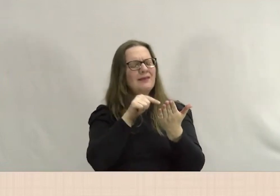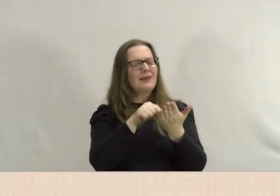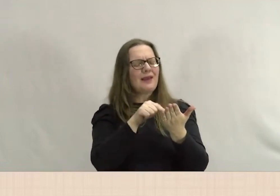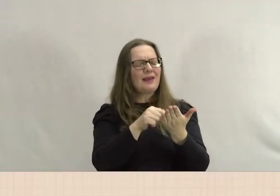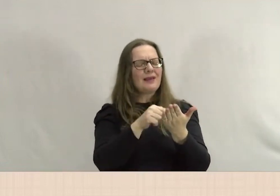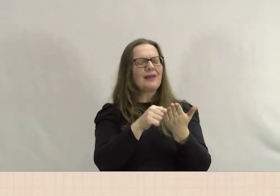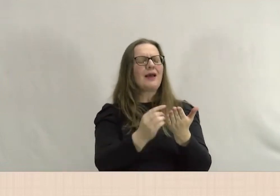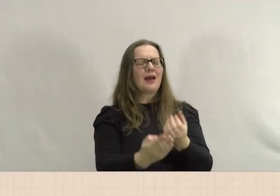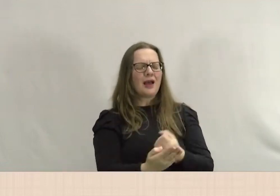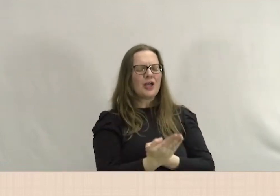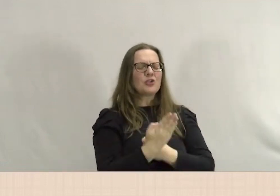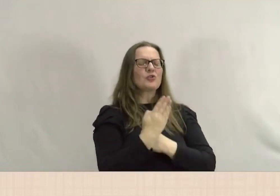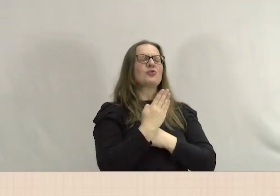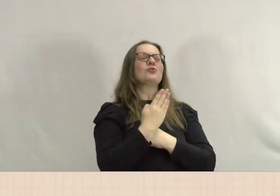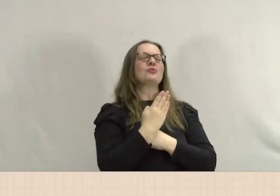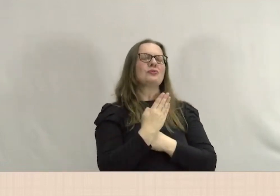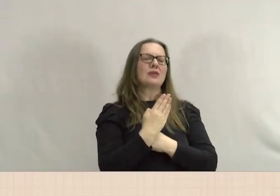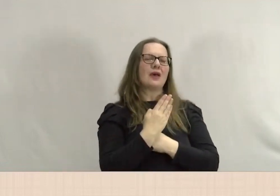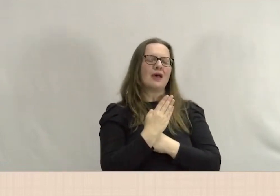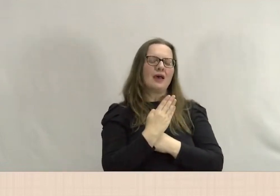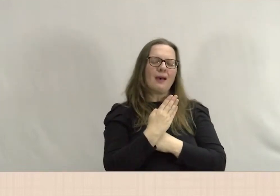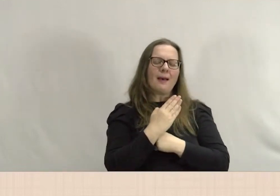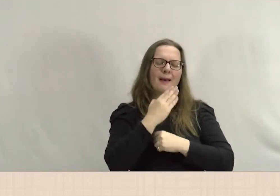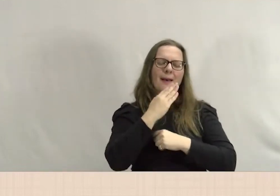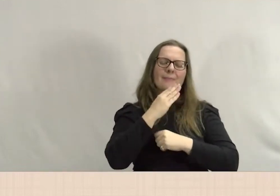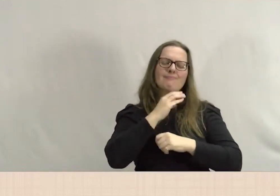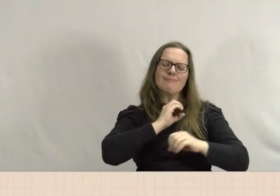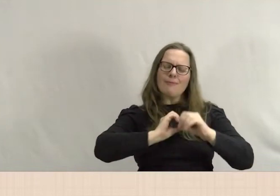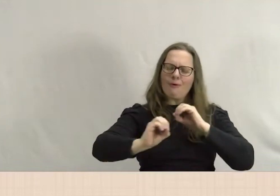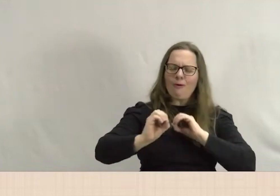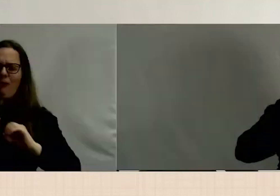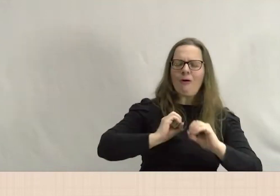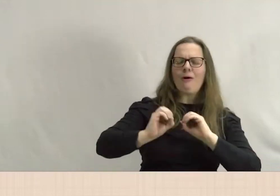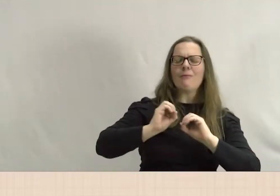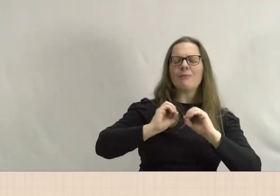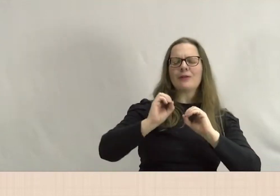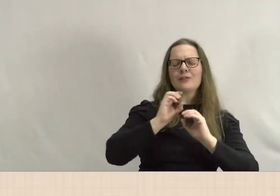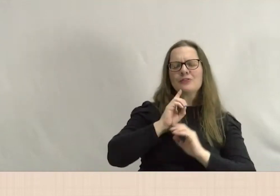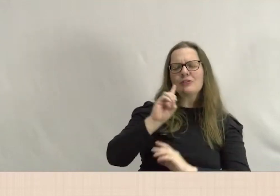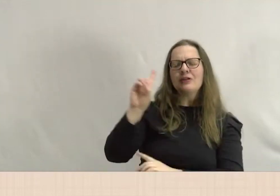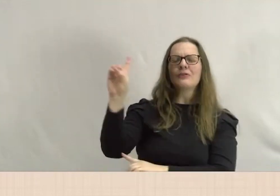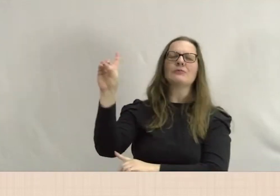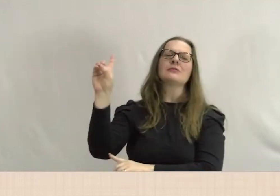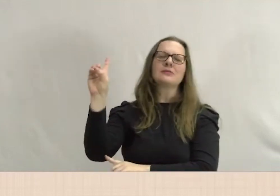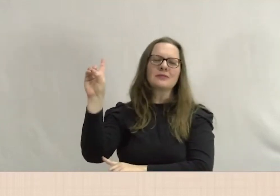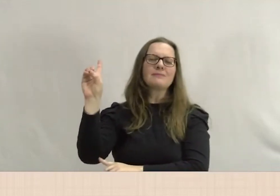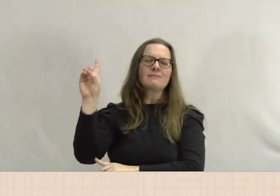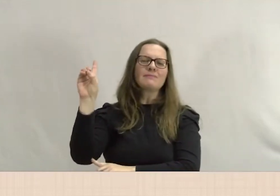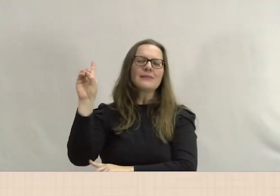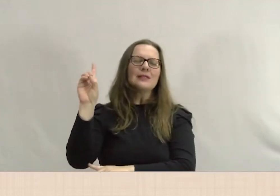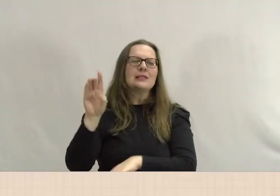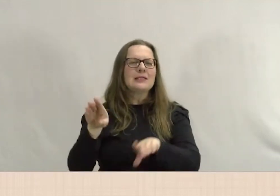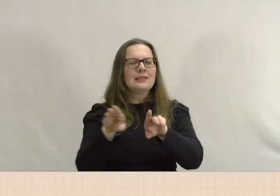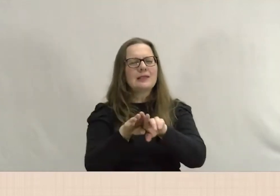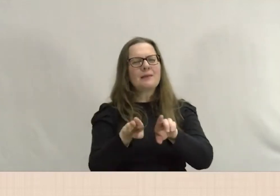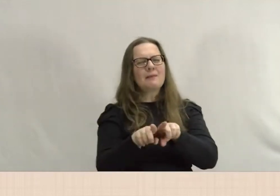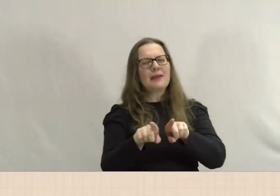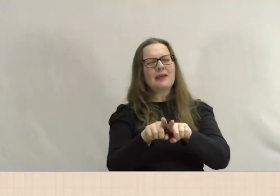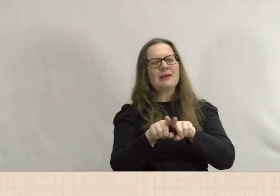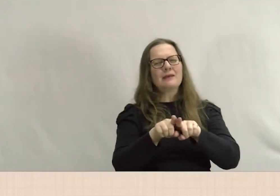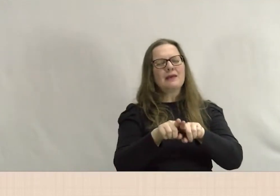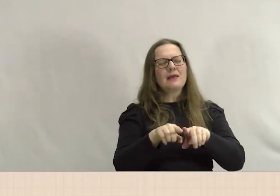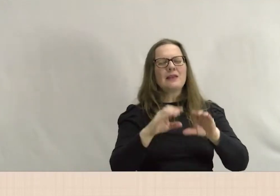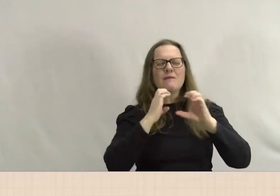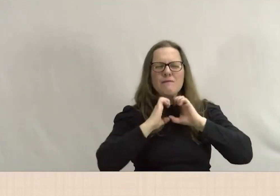de Deus. Dessa palavra sai o poder nas ruas, para salvar as pessoas, para cuidar